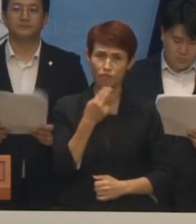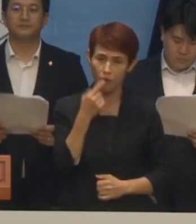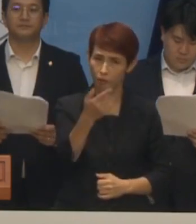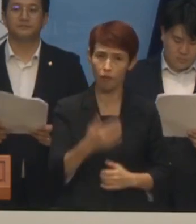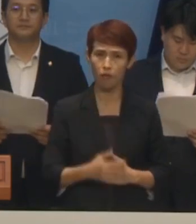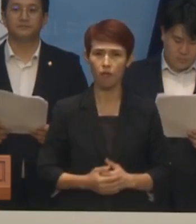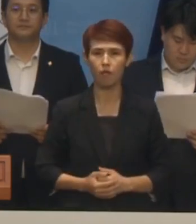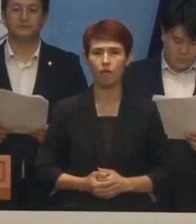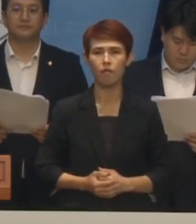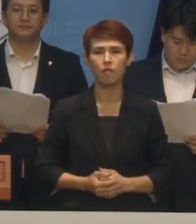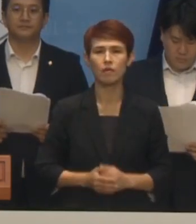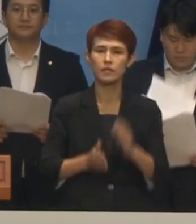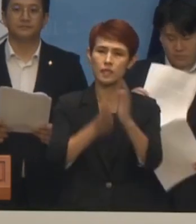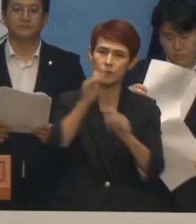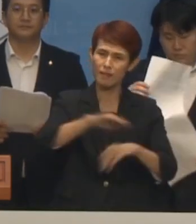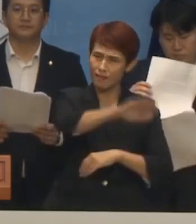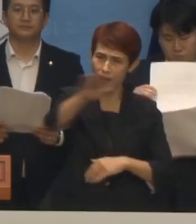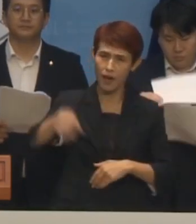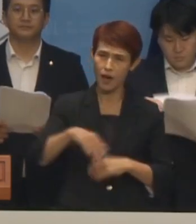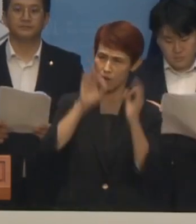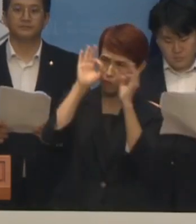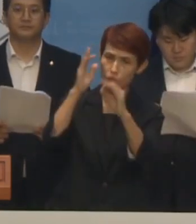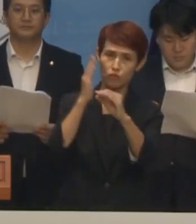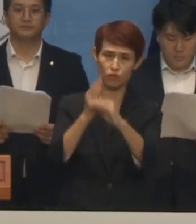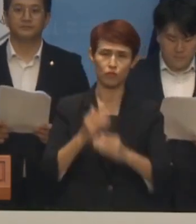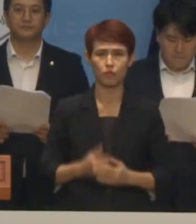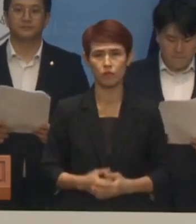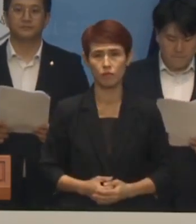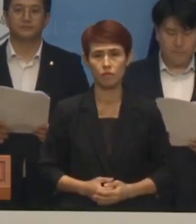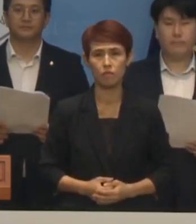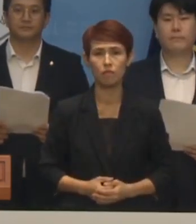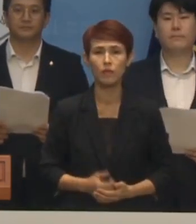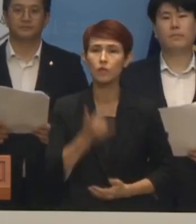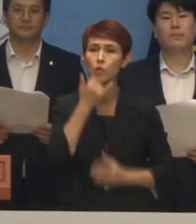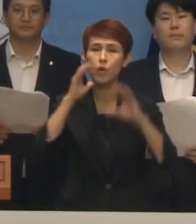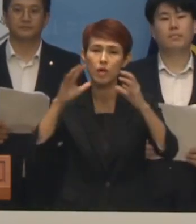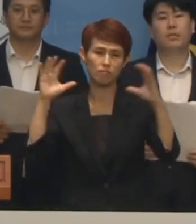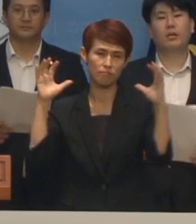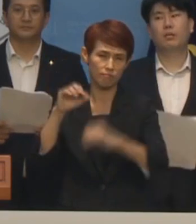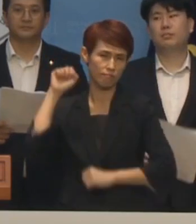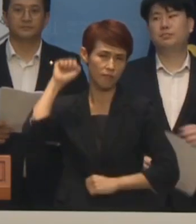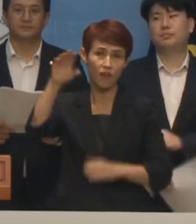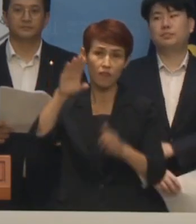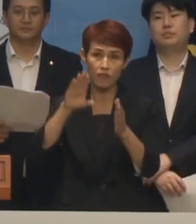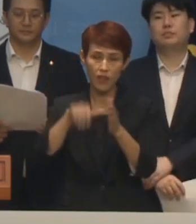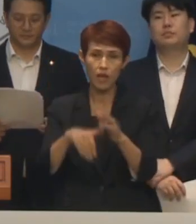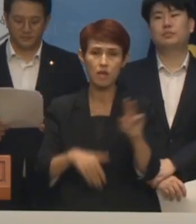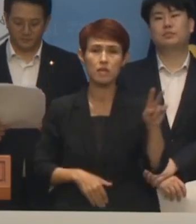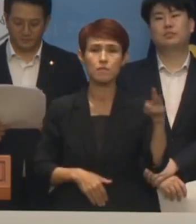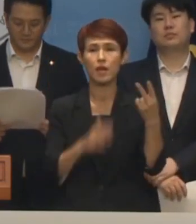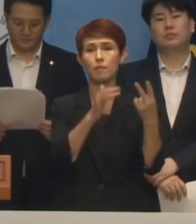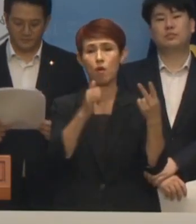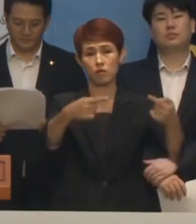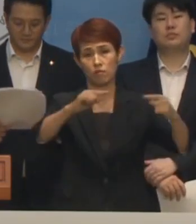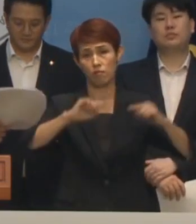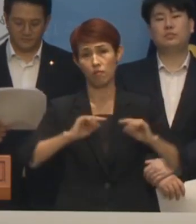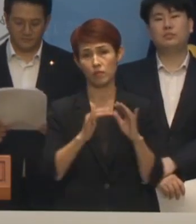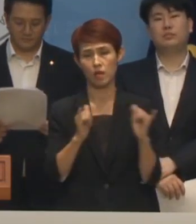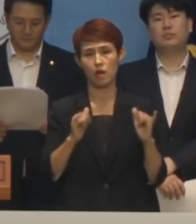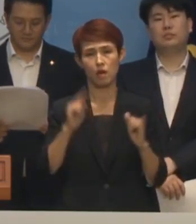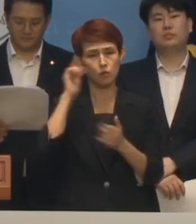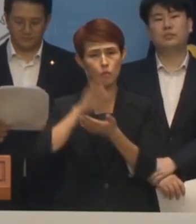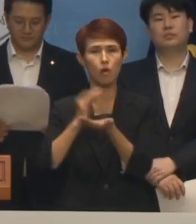있는 모든 시민들이 지켜보고 있습니다. 지난 독일 집회에서도 200여 분의 참석자들이